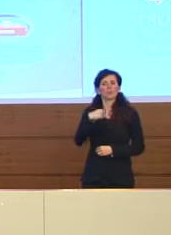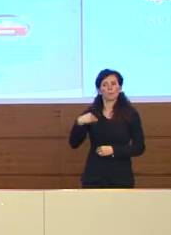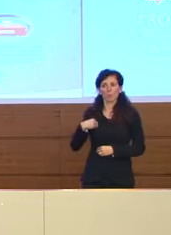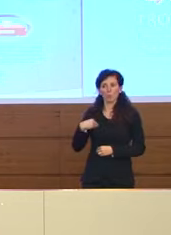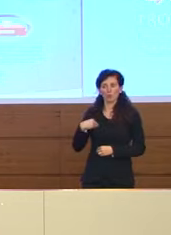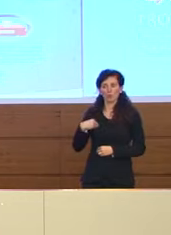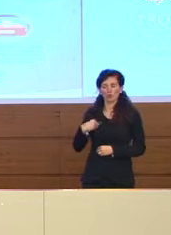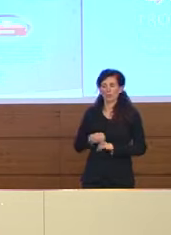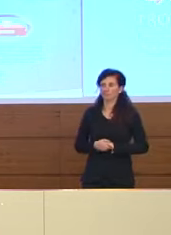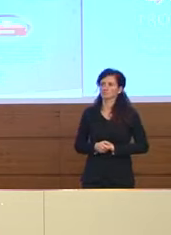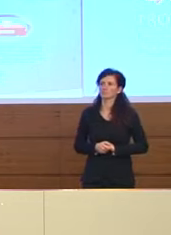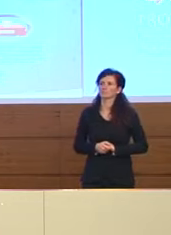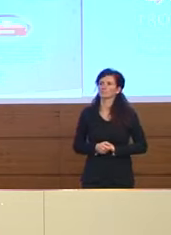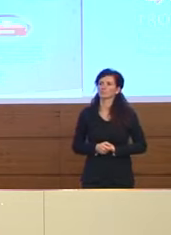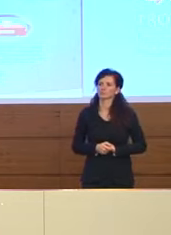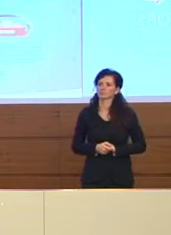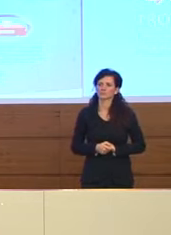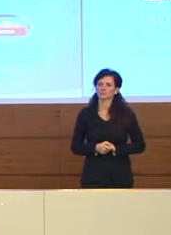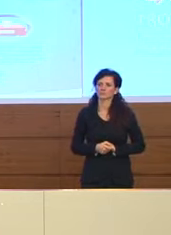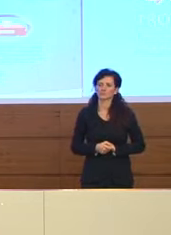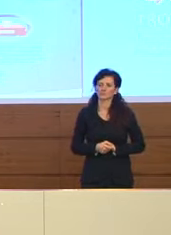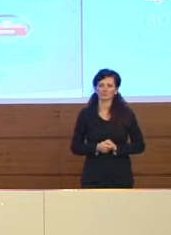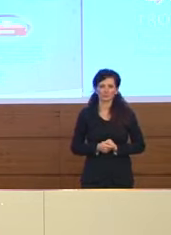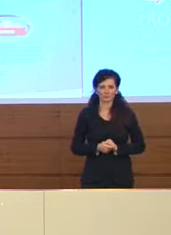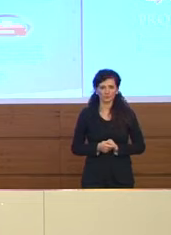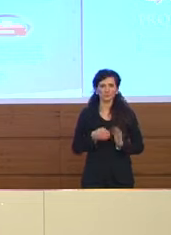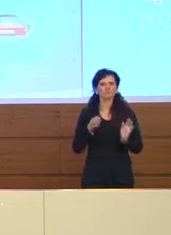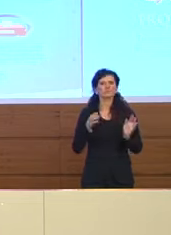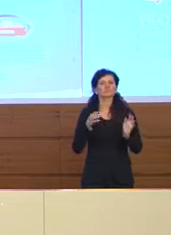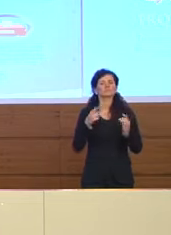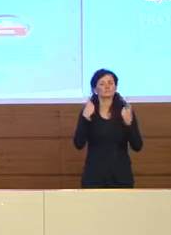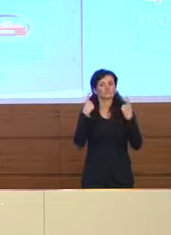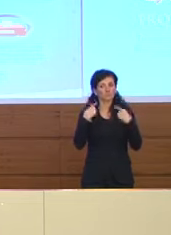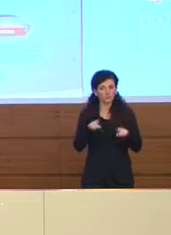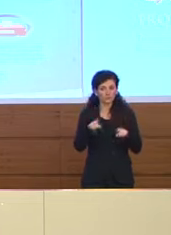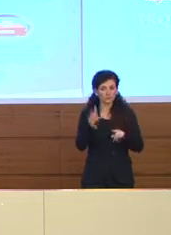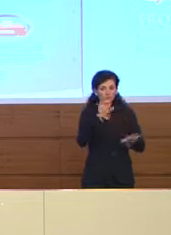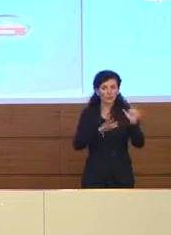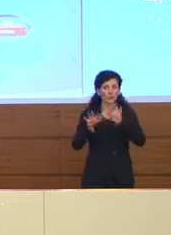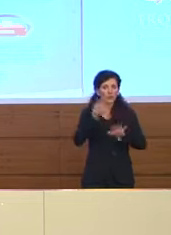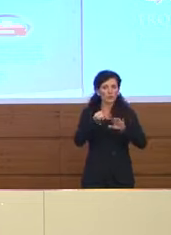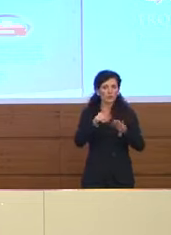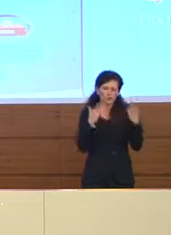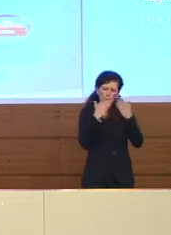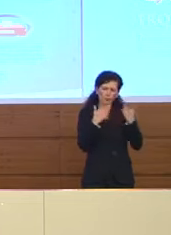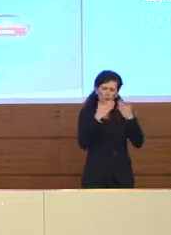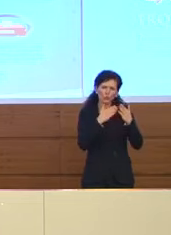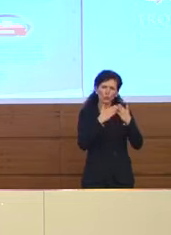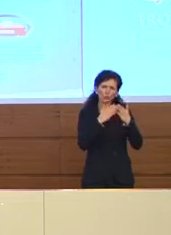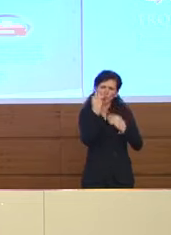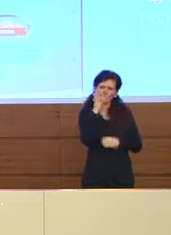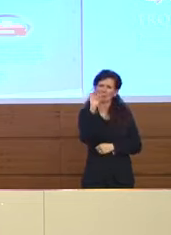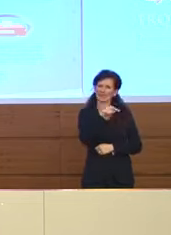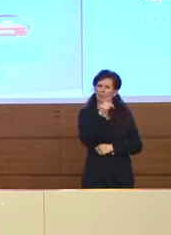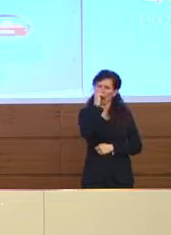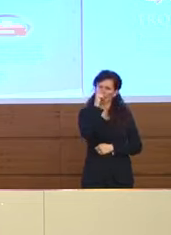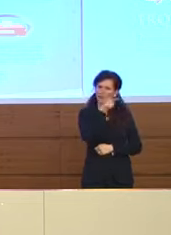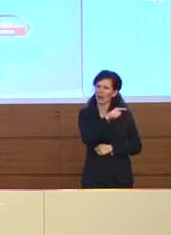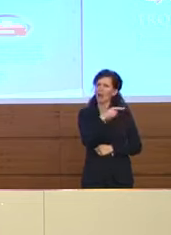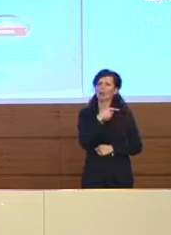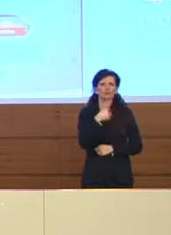allora non ho informazioni su questo studio in particolare però posso